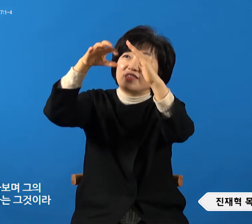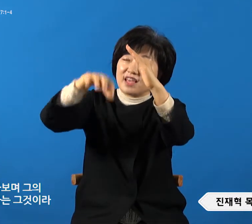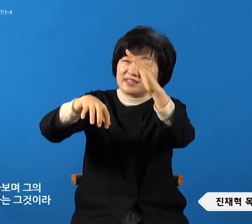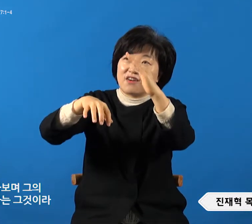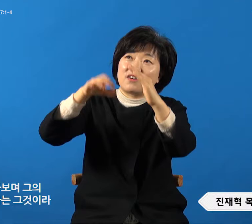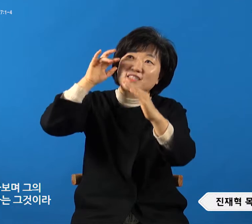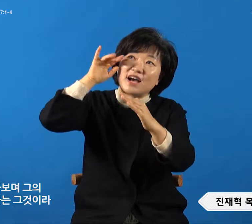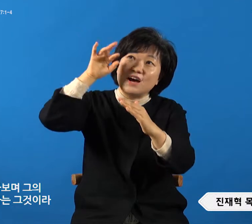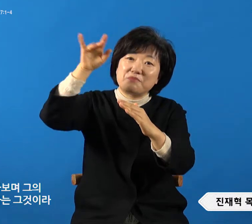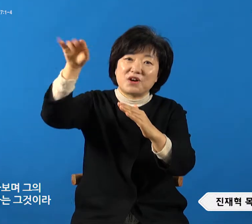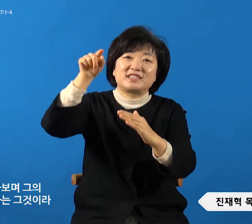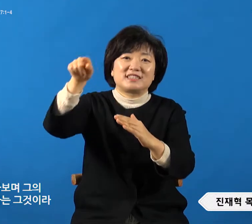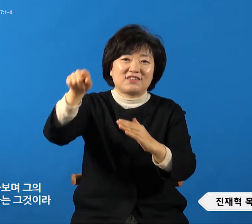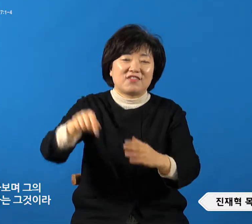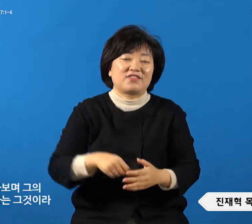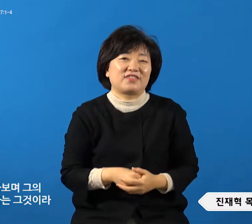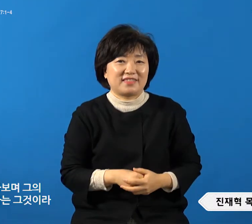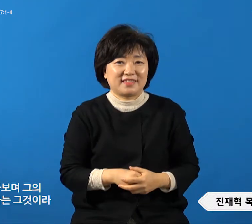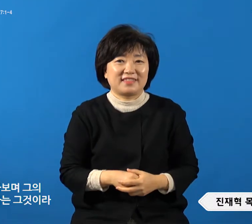사모하는 그것이라.